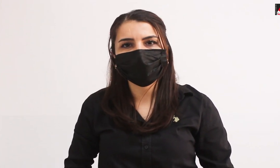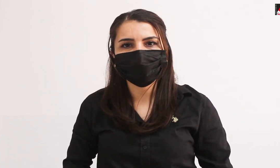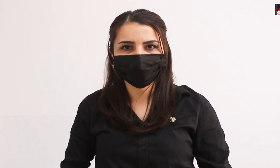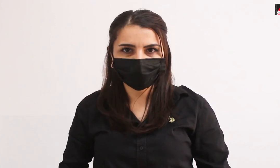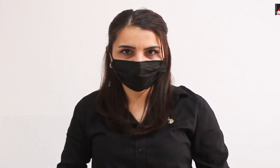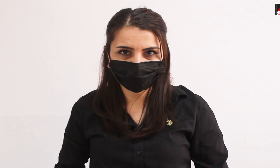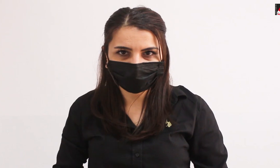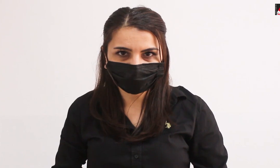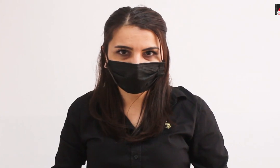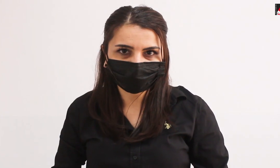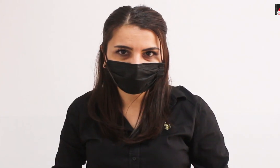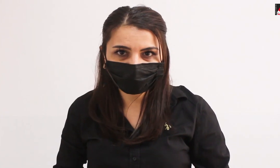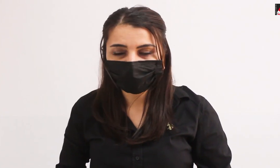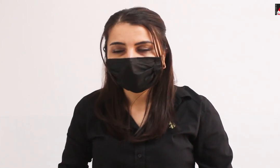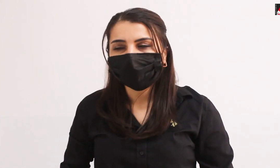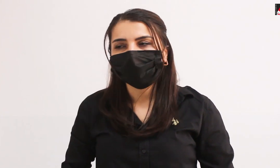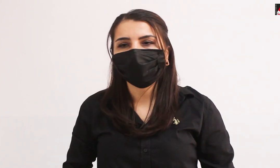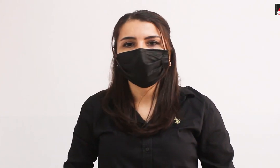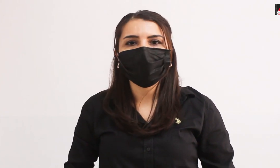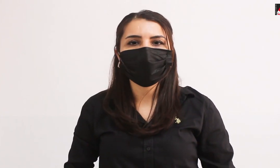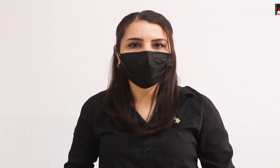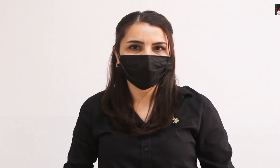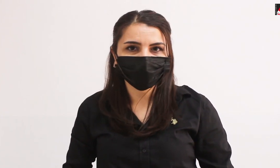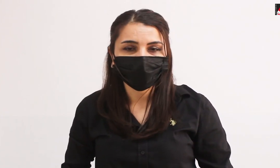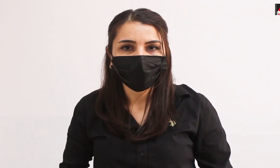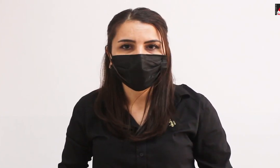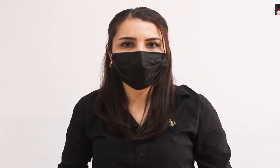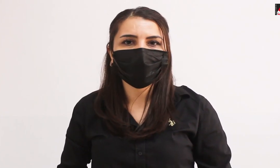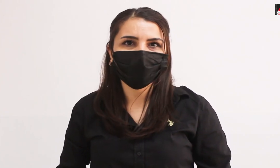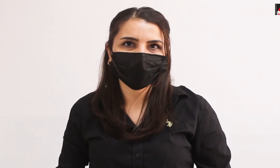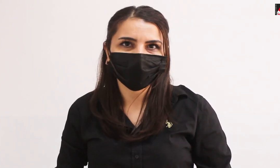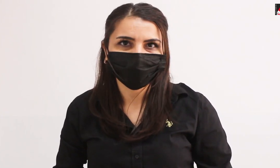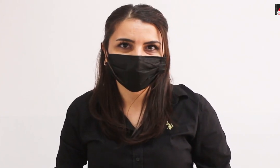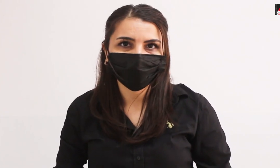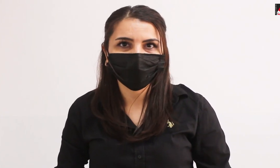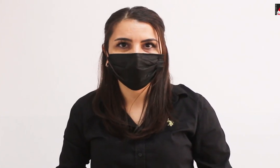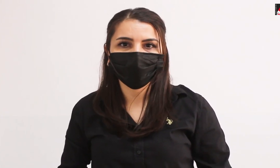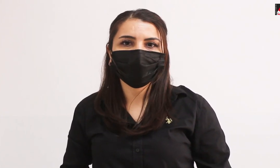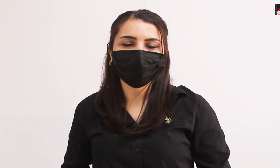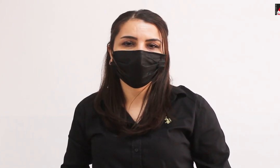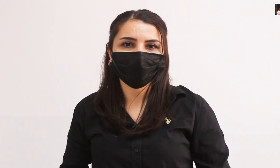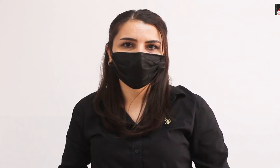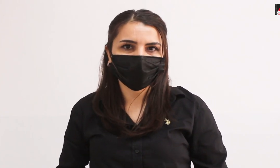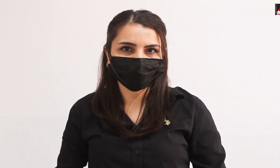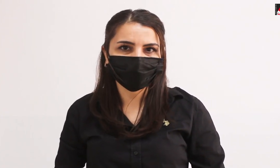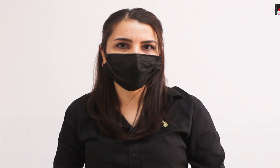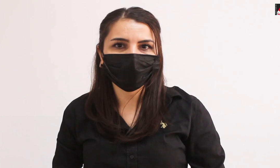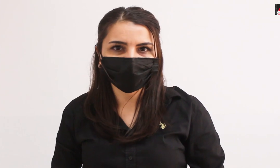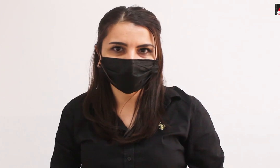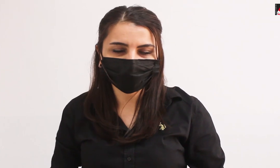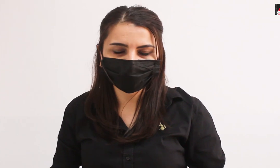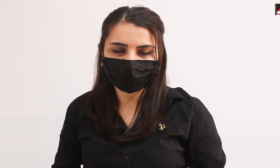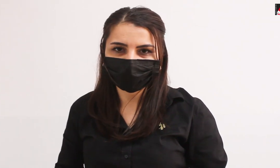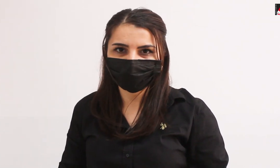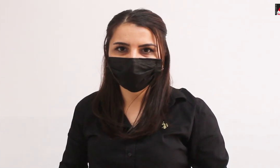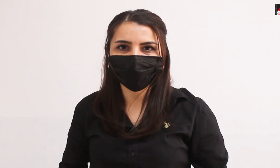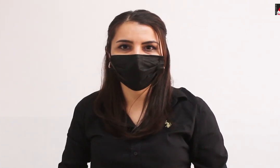eğitim verilmektedir. Hepinizi, bütün insanları, bütün Diyarbakır halkını Bağlar Gençlik Merkezi'nde işaret